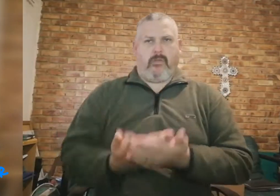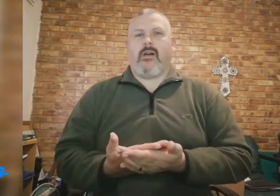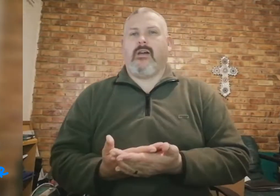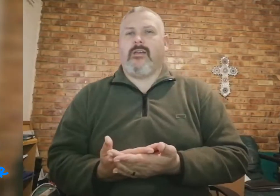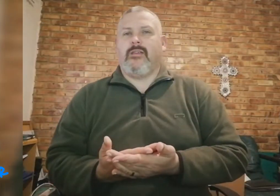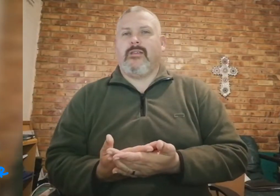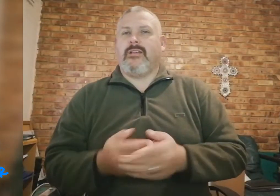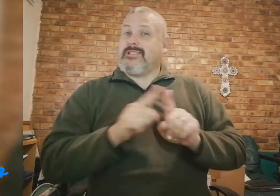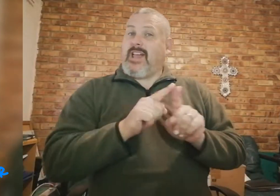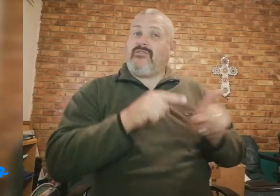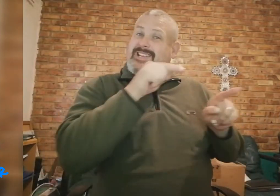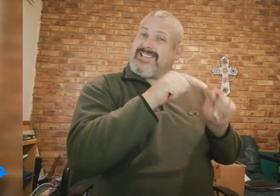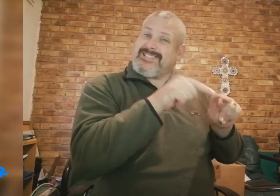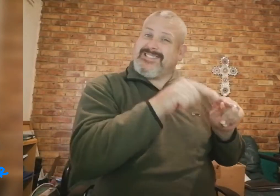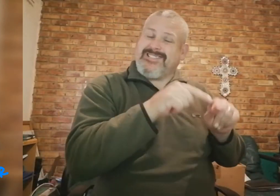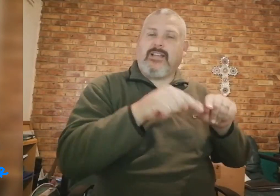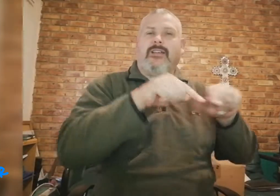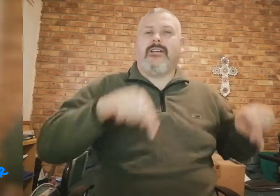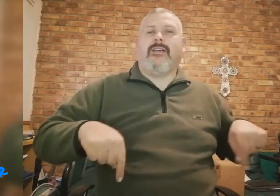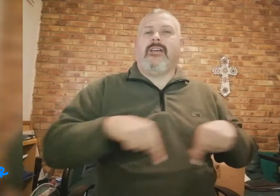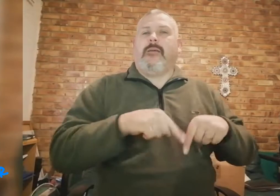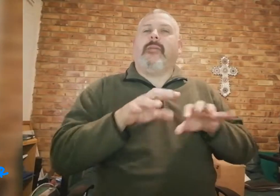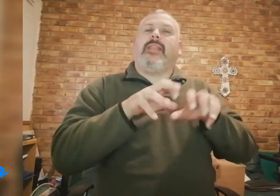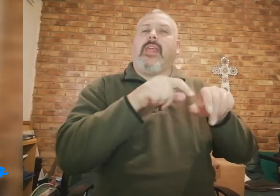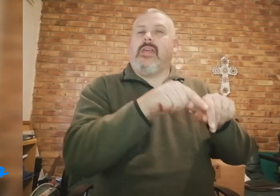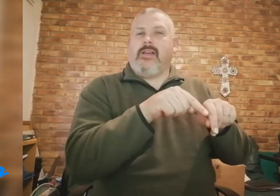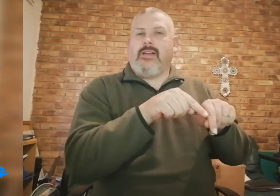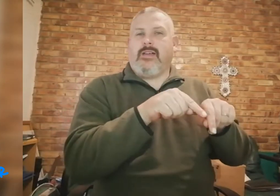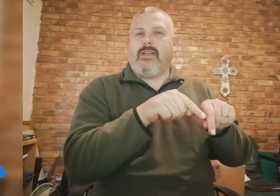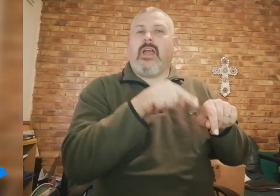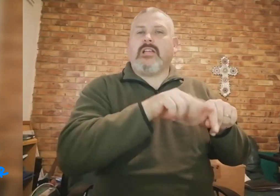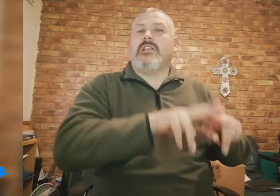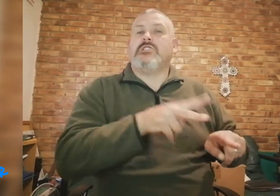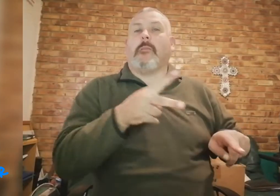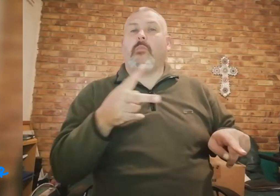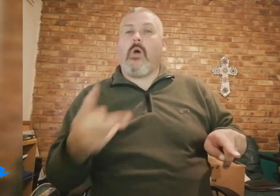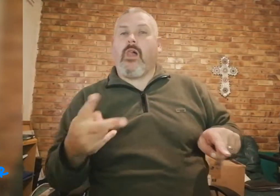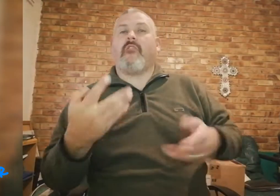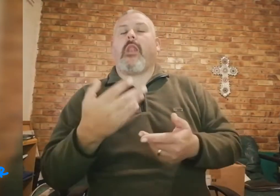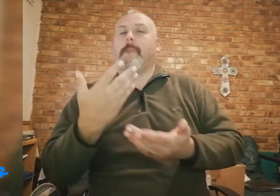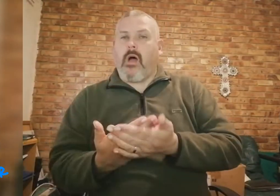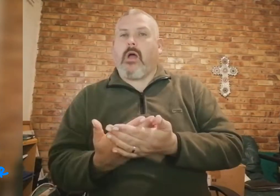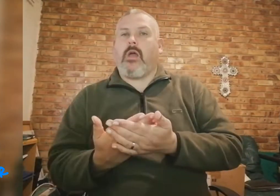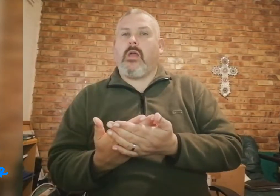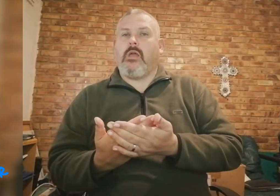mag. Selfde met die is symbool van mag.